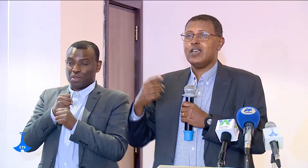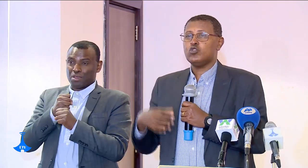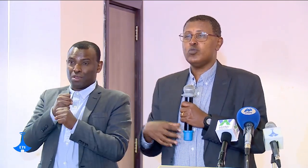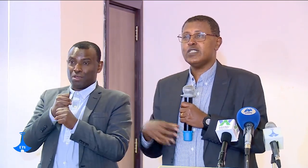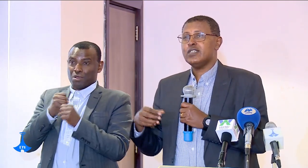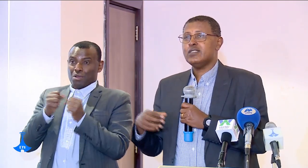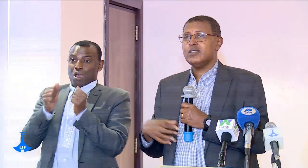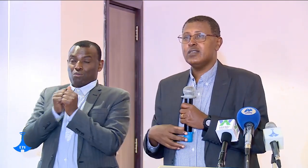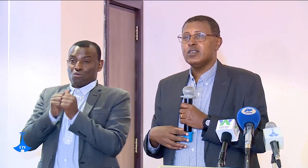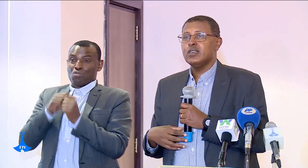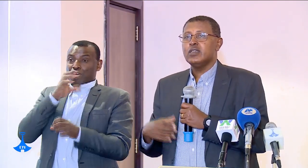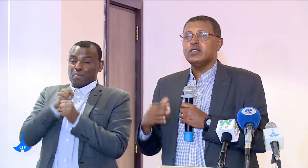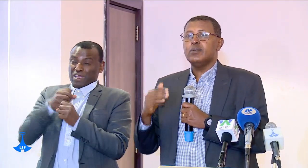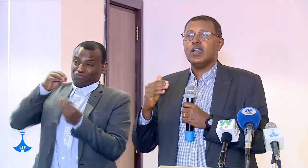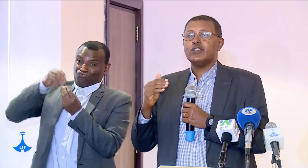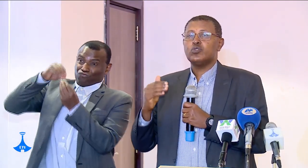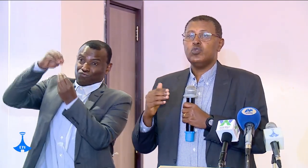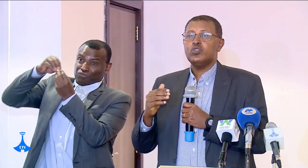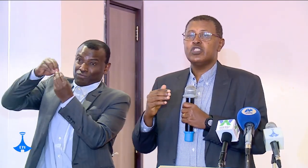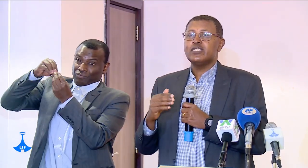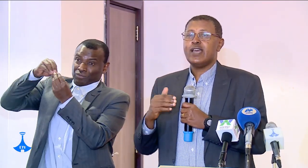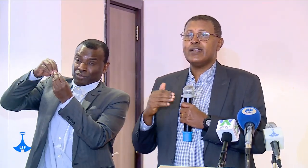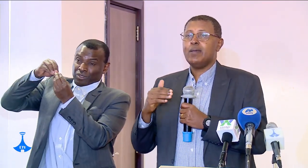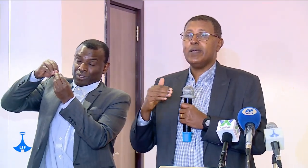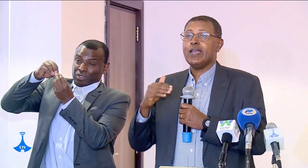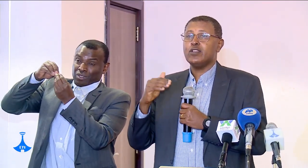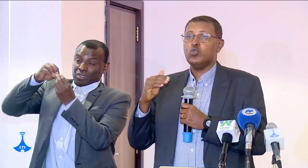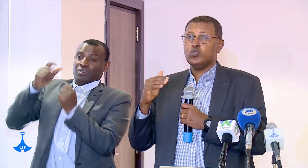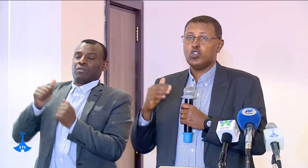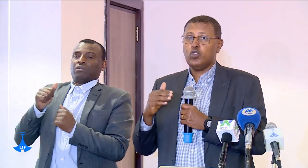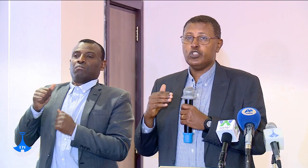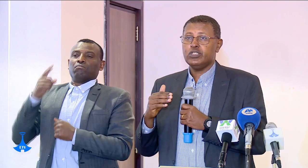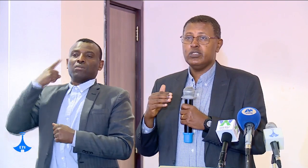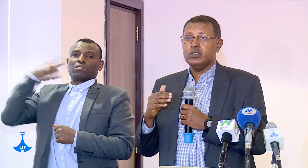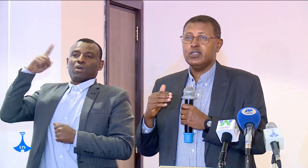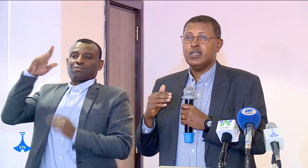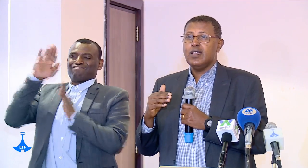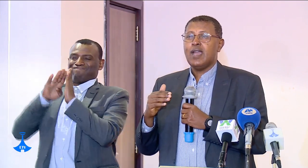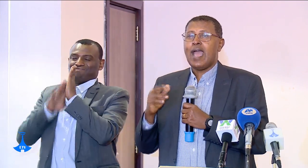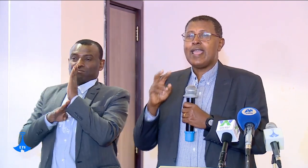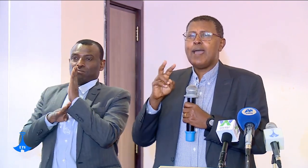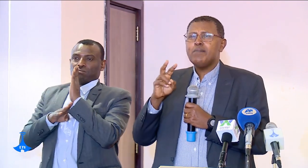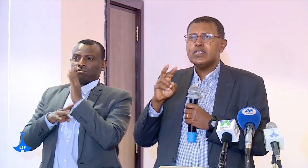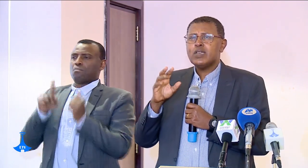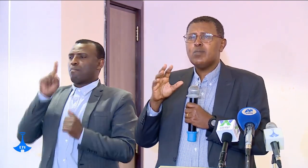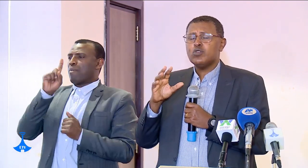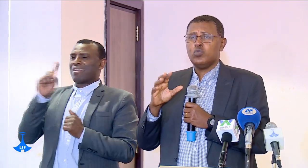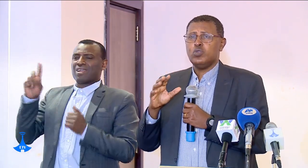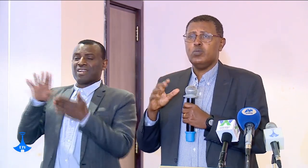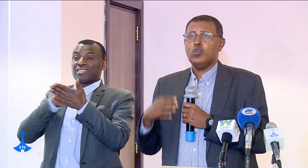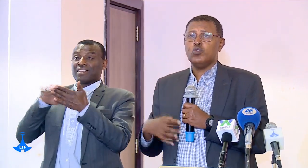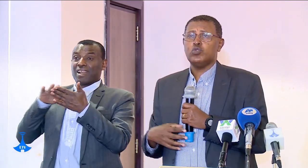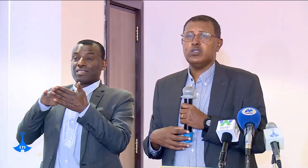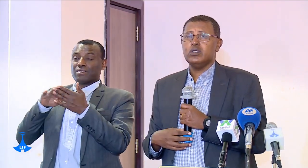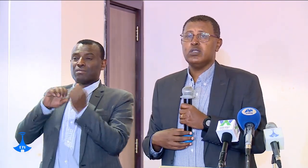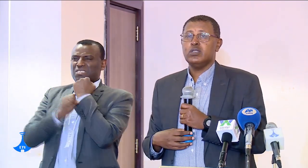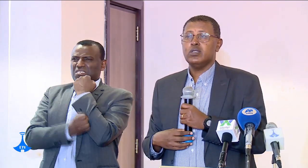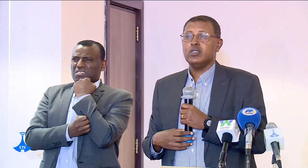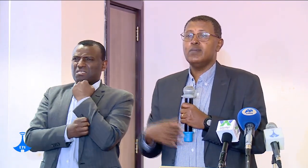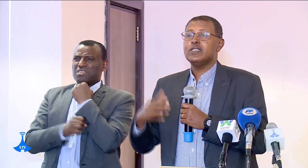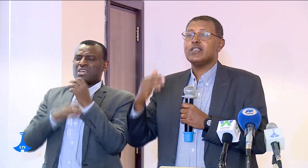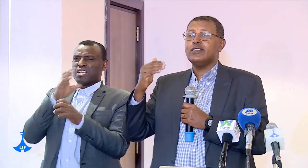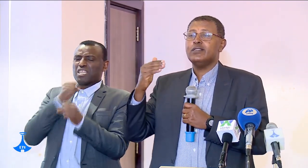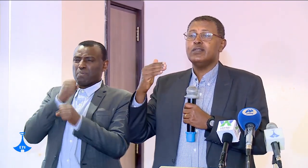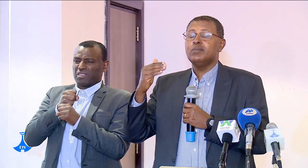በአንዳንድ ጥናቶች መሰረት ዲማቾ 60ና በላይ የሆኑ ሰዎች 25 ከመቶ የሚሆኑት